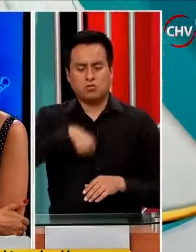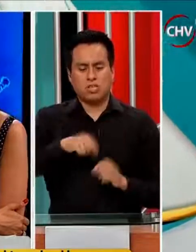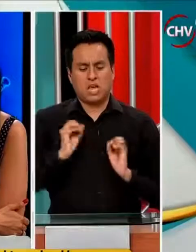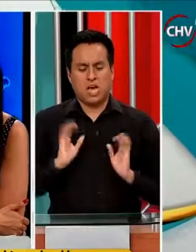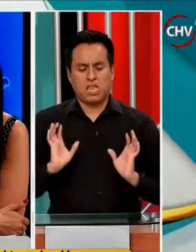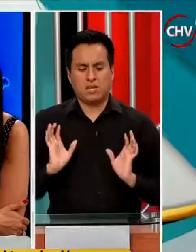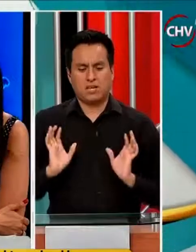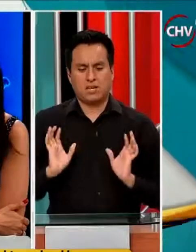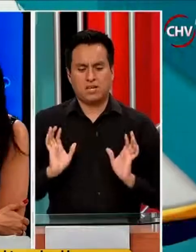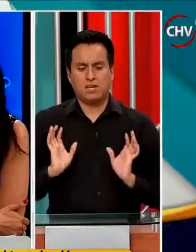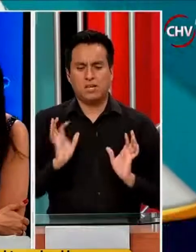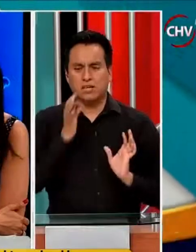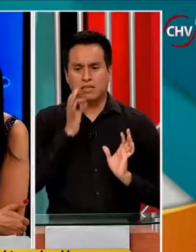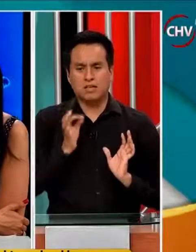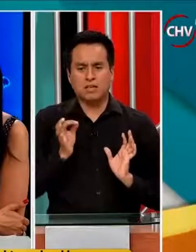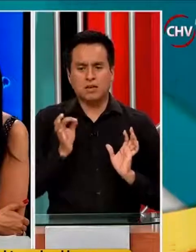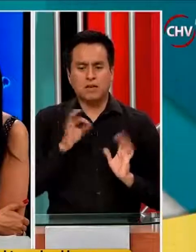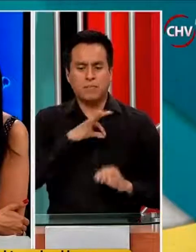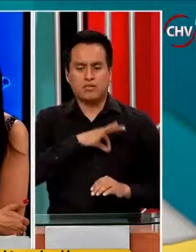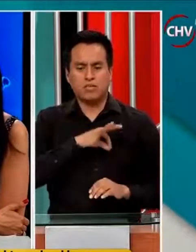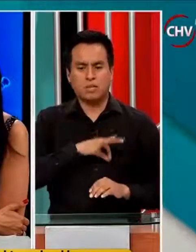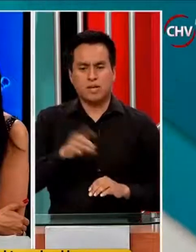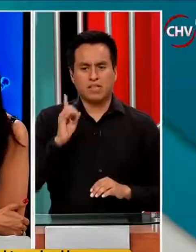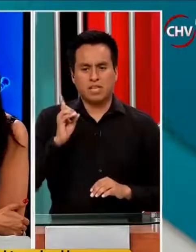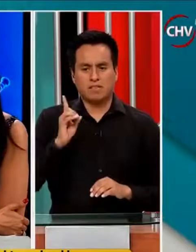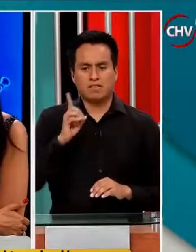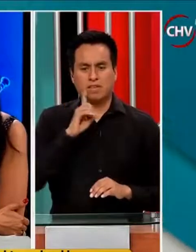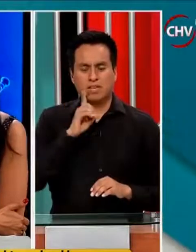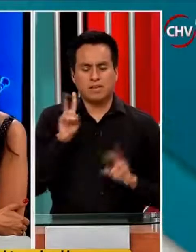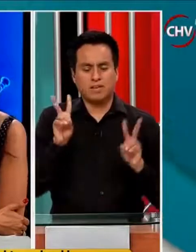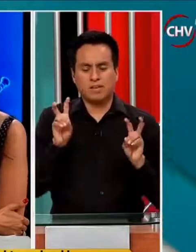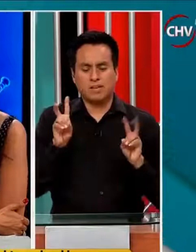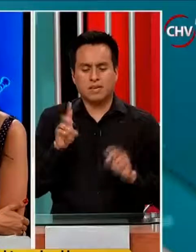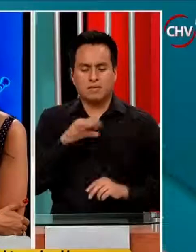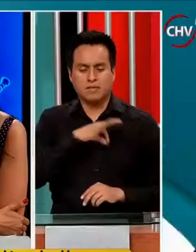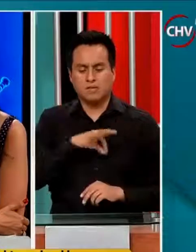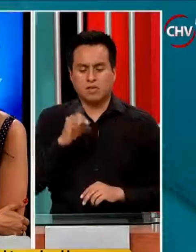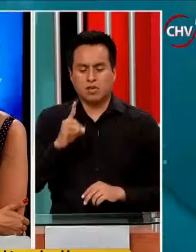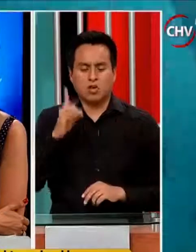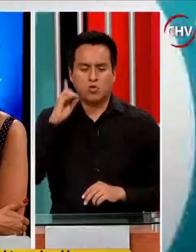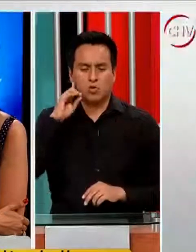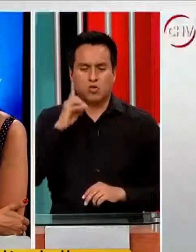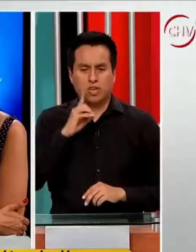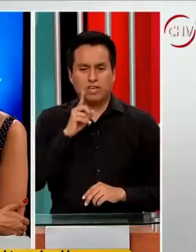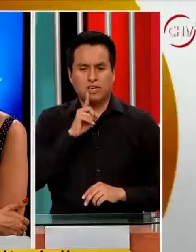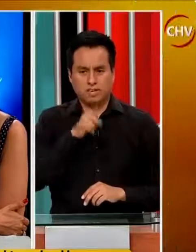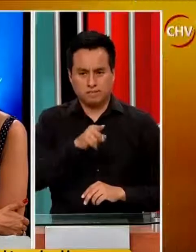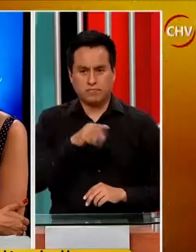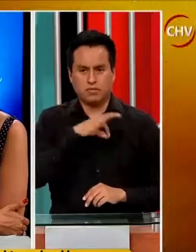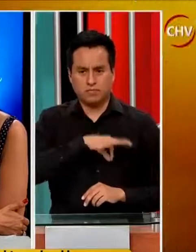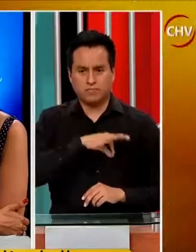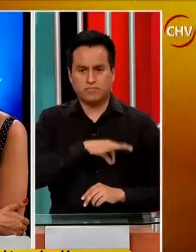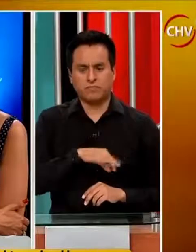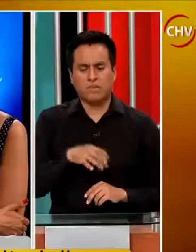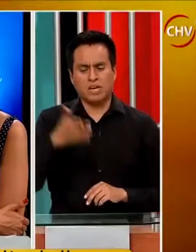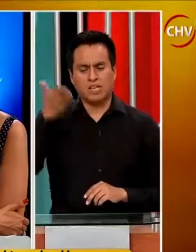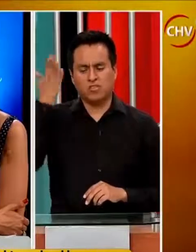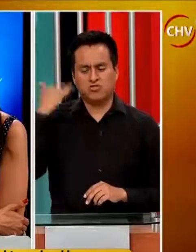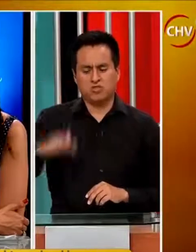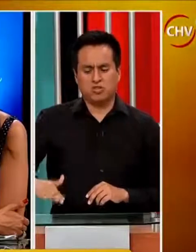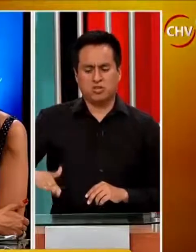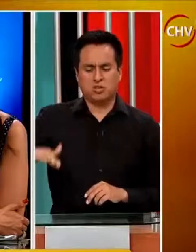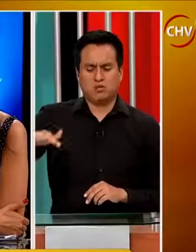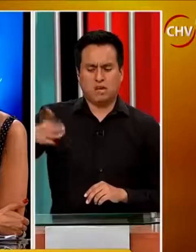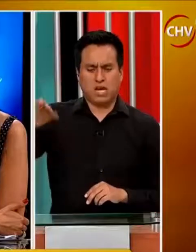¿En la pensión de qué? ¿Dando juntando? ¿Pensión de invalidez? ¿Y invalidez por...? ¿Por su sordera? Por la sordera. Que de chico se la sacó.